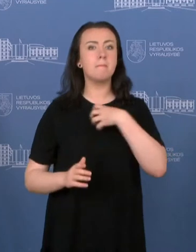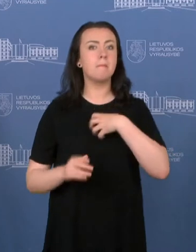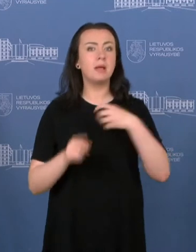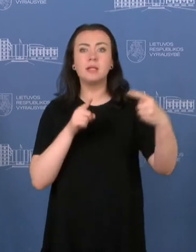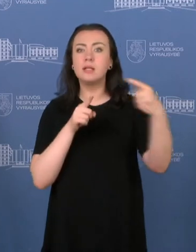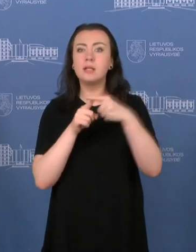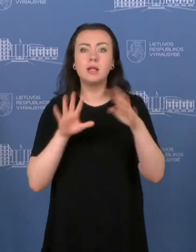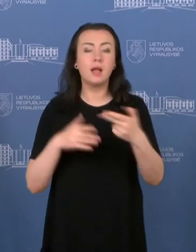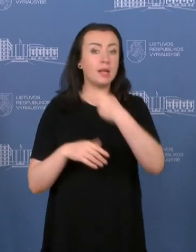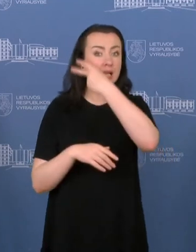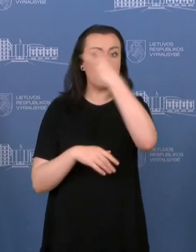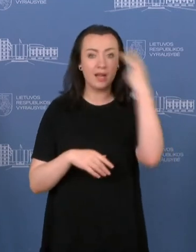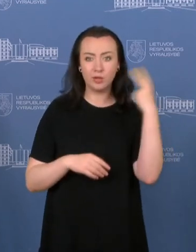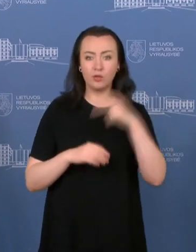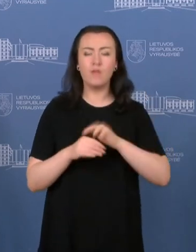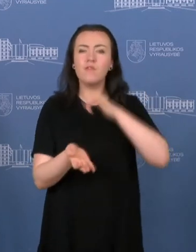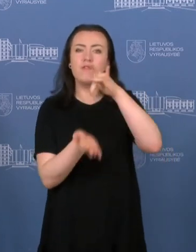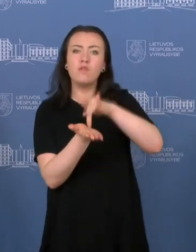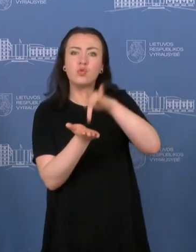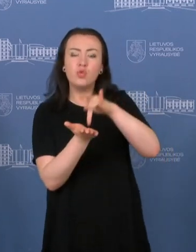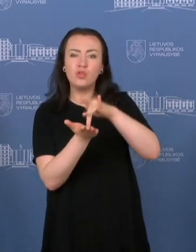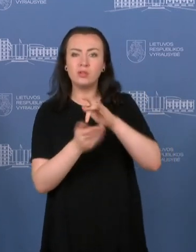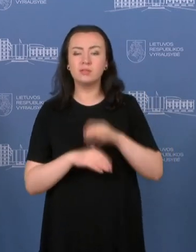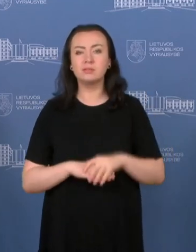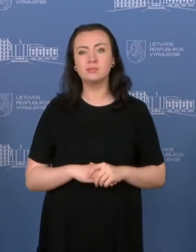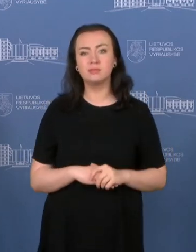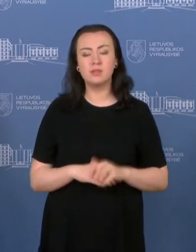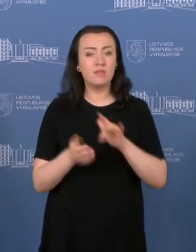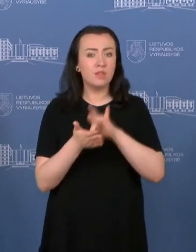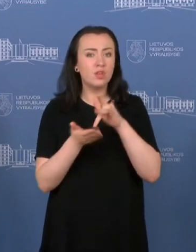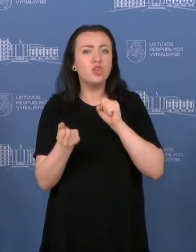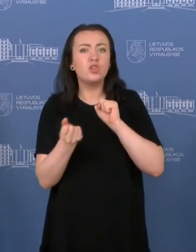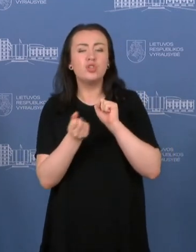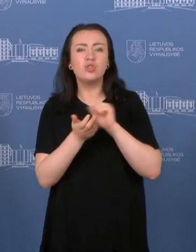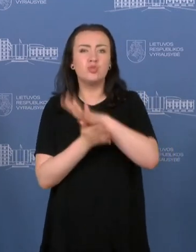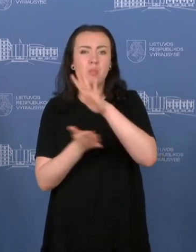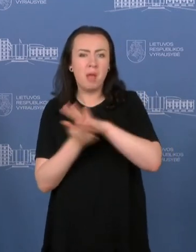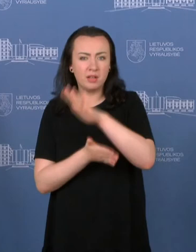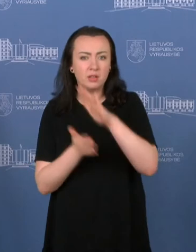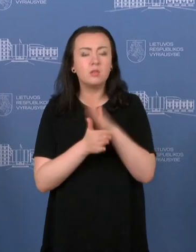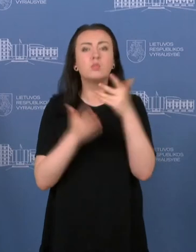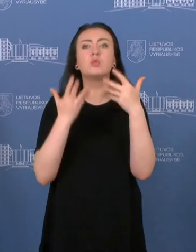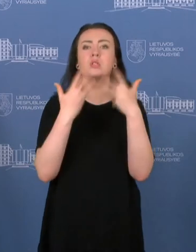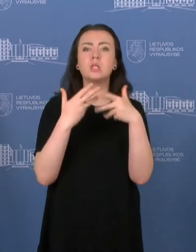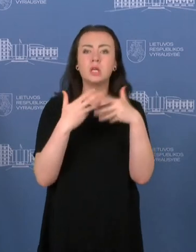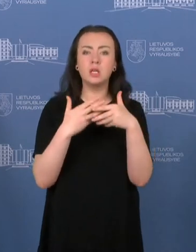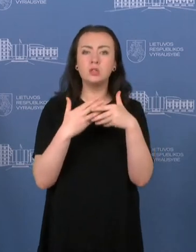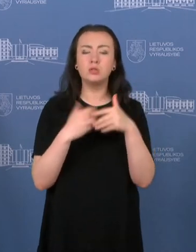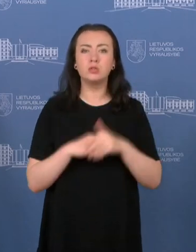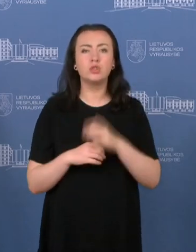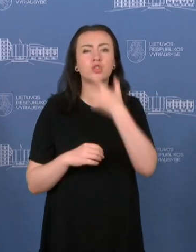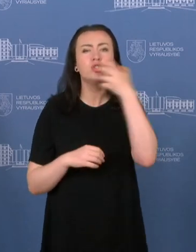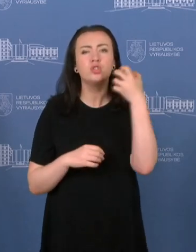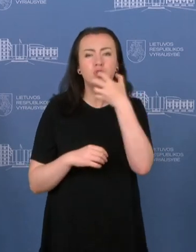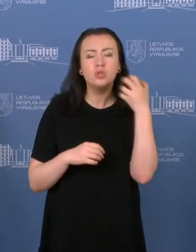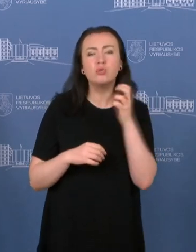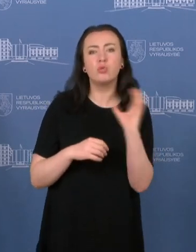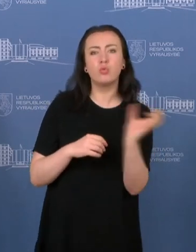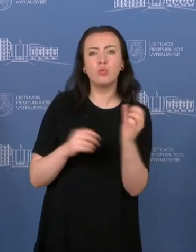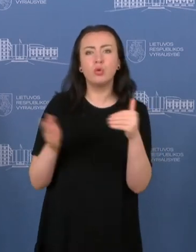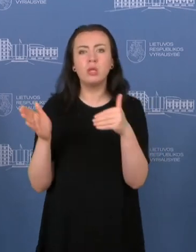tikslas yra, kad Lietuvos vidutinis išmetimų skaičius šiltnamio efektą sukeliančių dujų